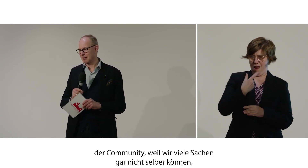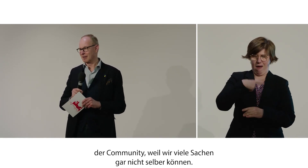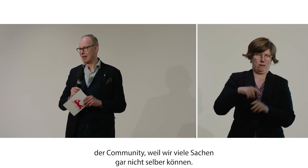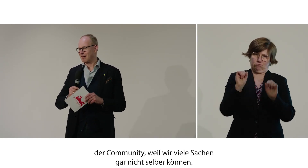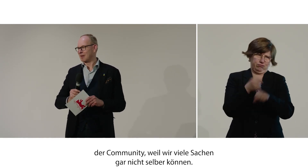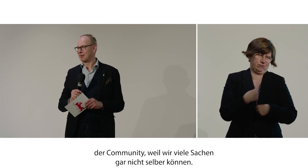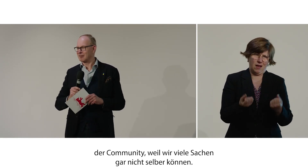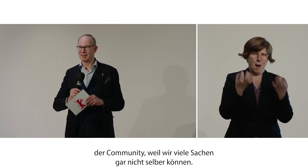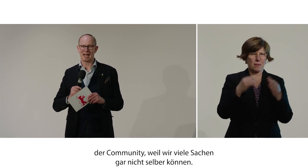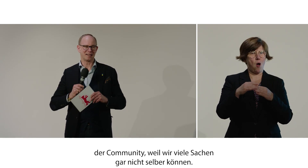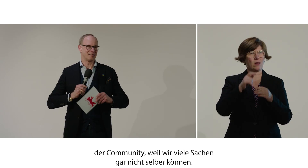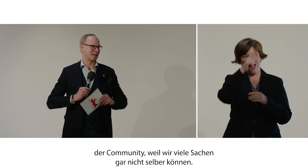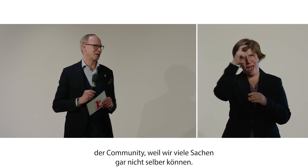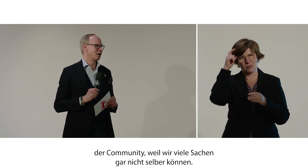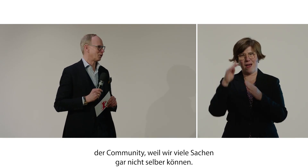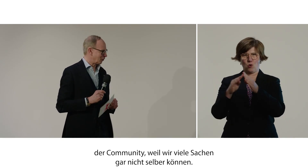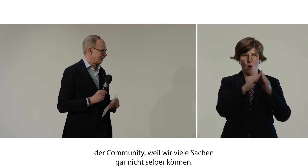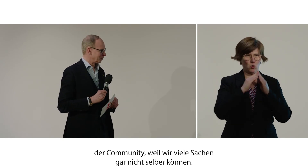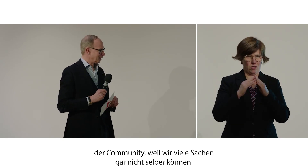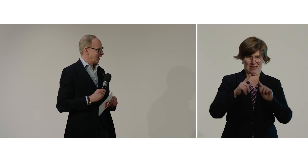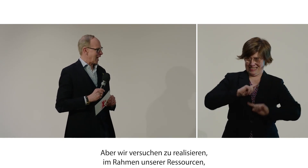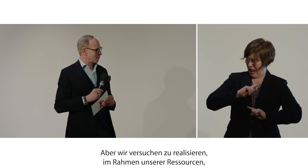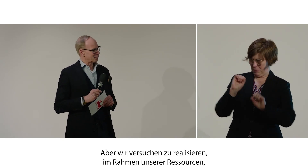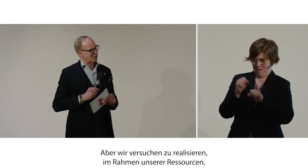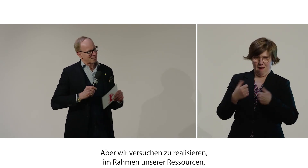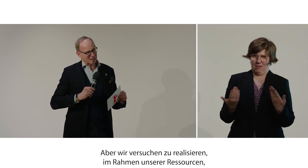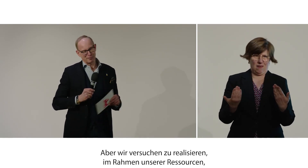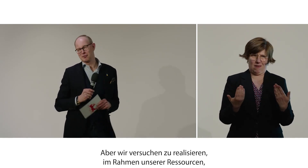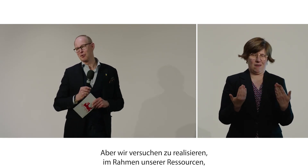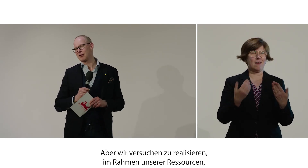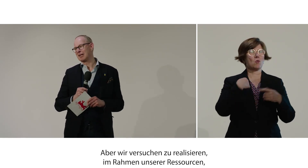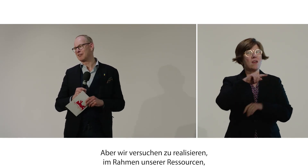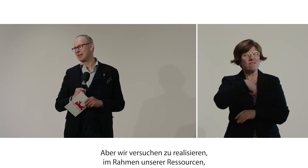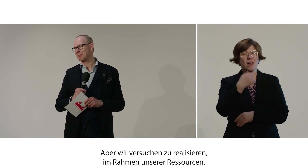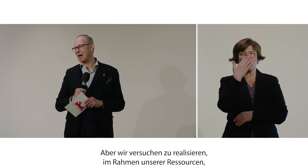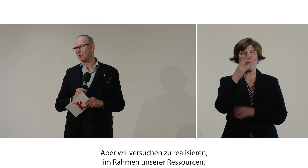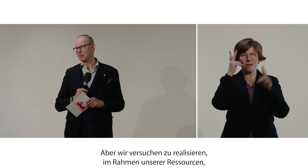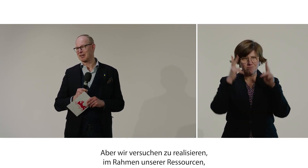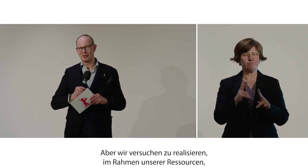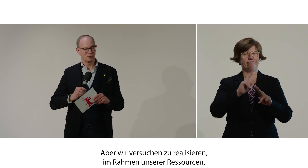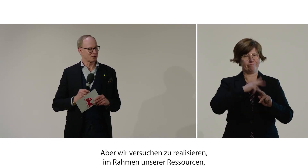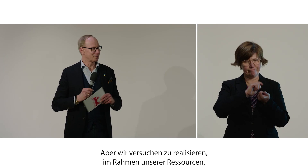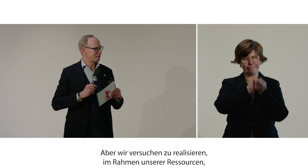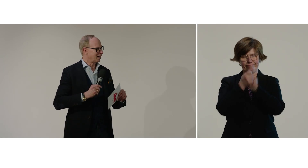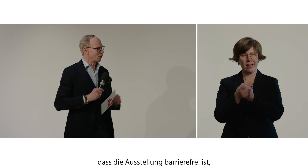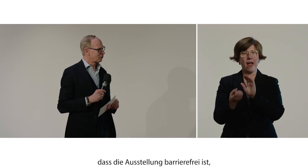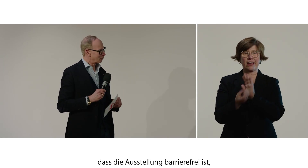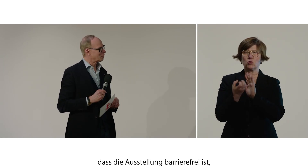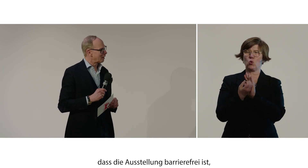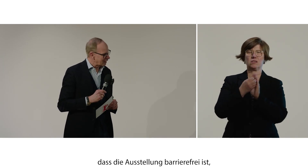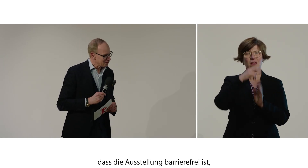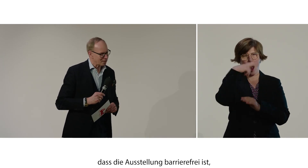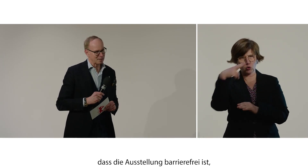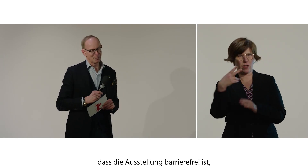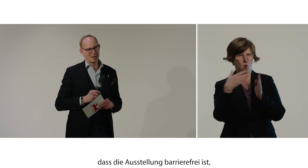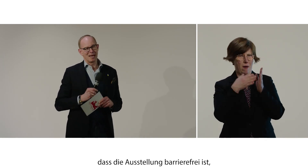Community, weil wir viele Sachen gar nicht selber auch können. Aber wir versuchen zu realisieren im Rahmen unserer Ressourcen die Ausstellung